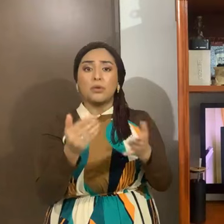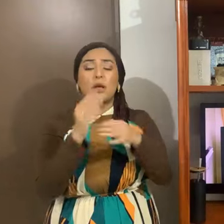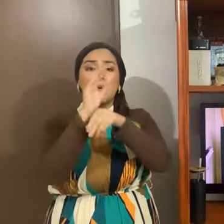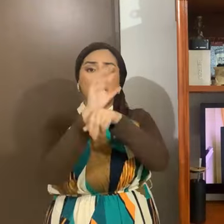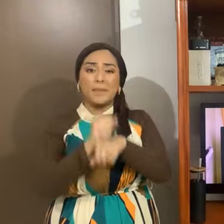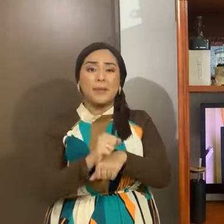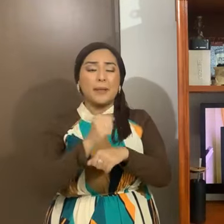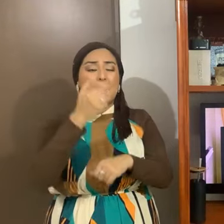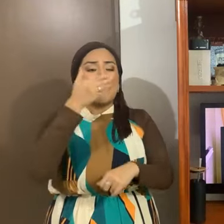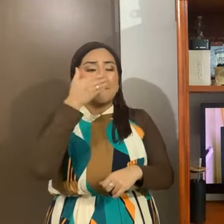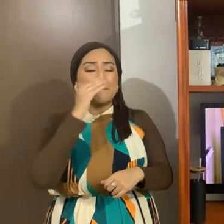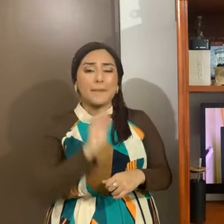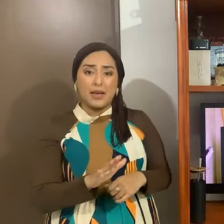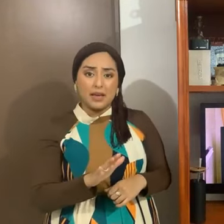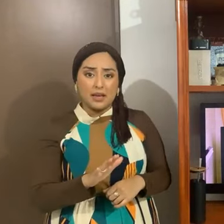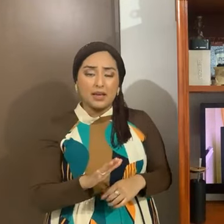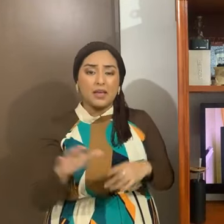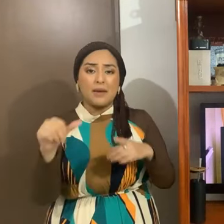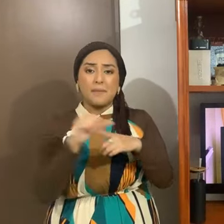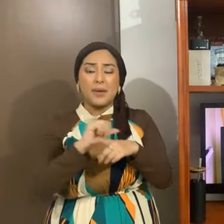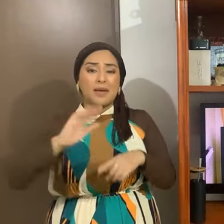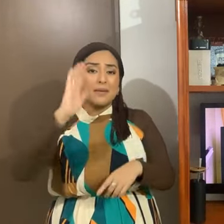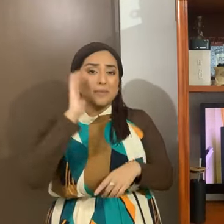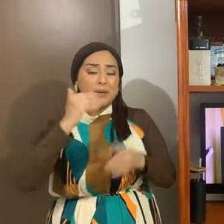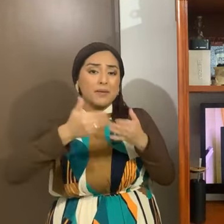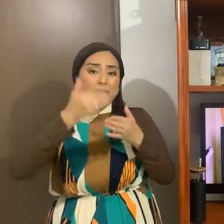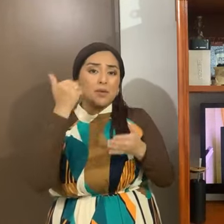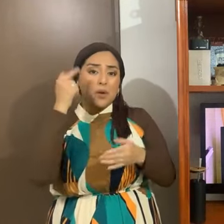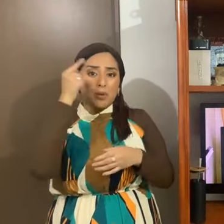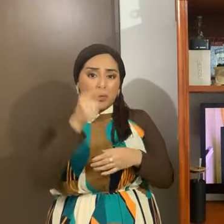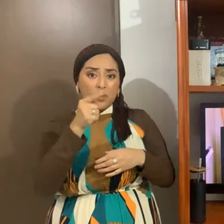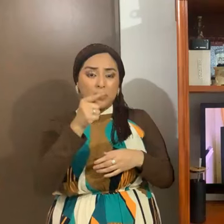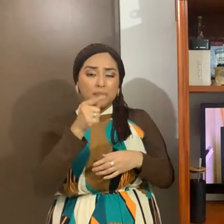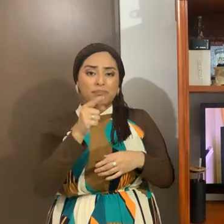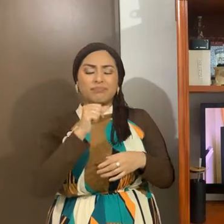costumbres abominables que practicaron antes de vosotros,